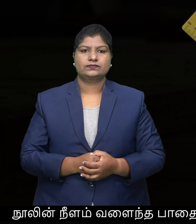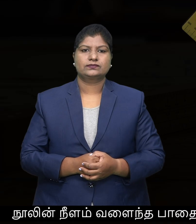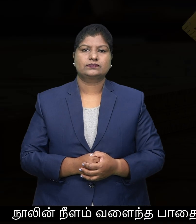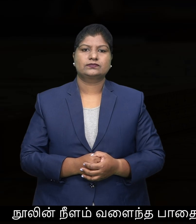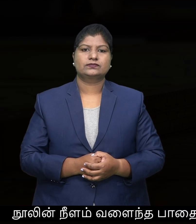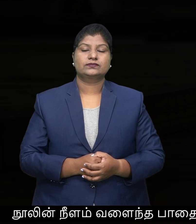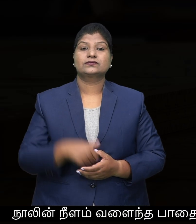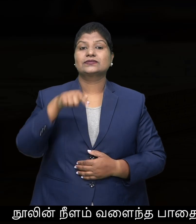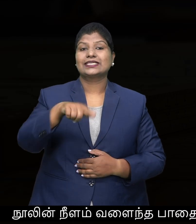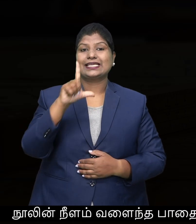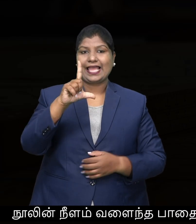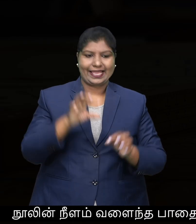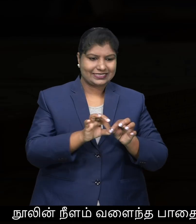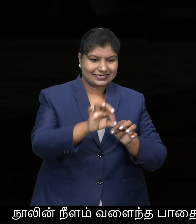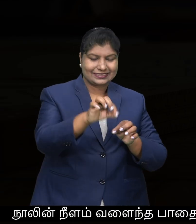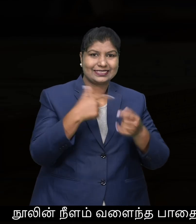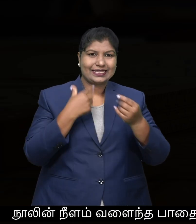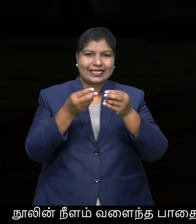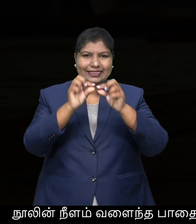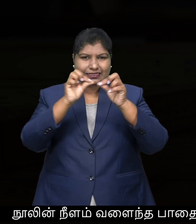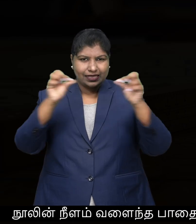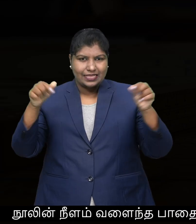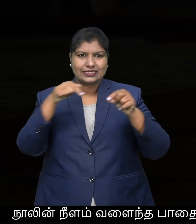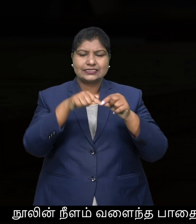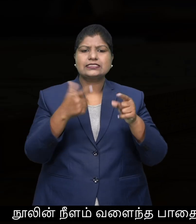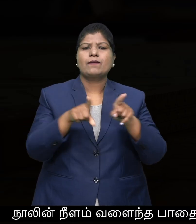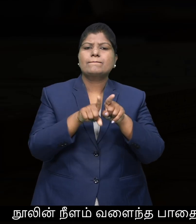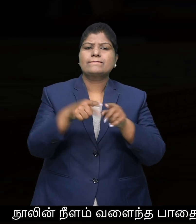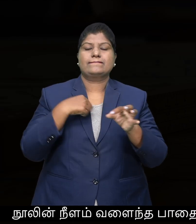நூலின் நீளம் வளைந்த பாதையின் நீளத்தின் அளவீடு ஆகும்.